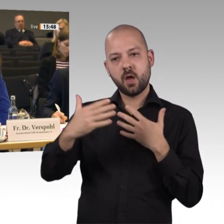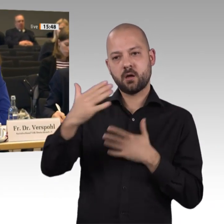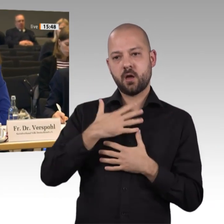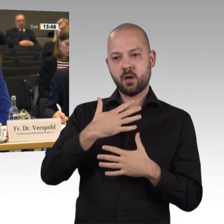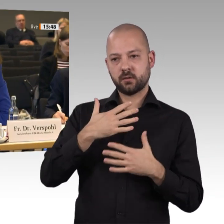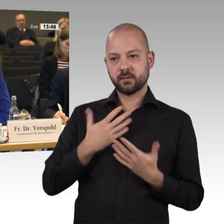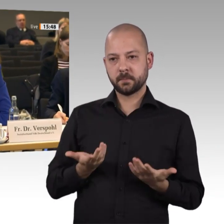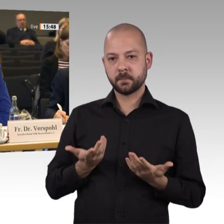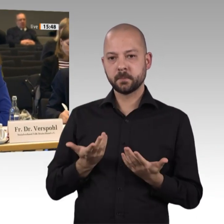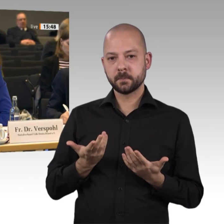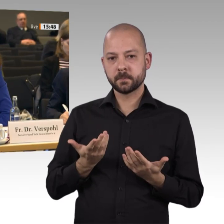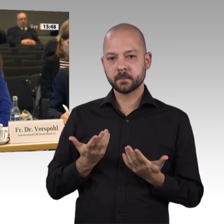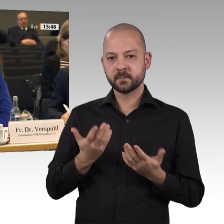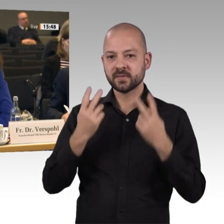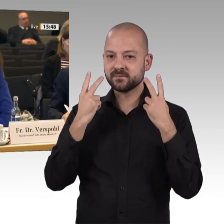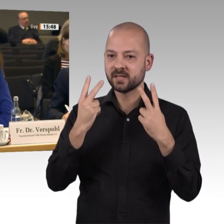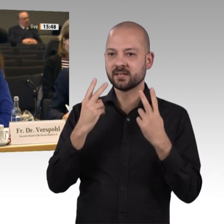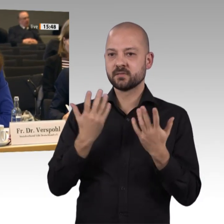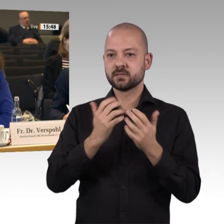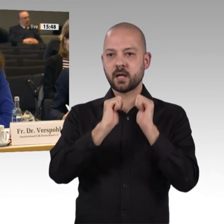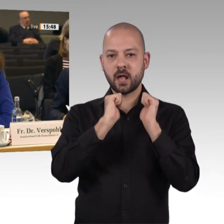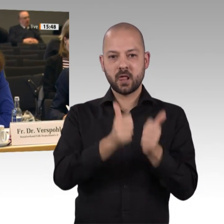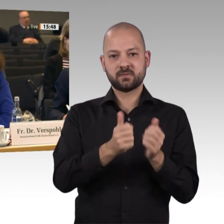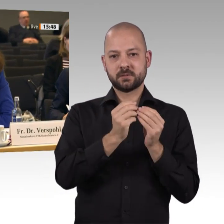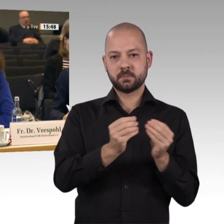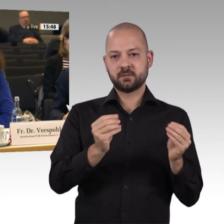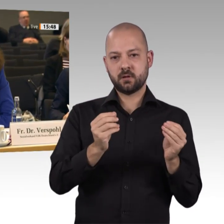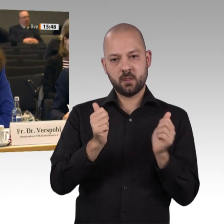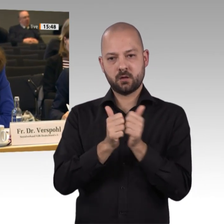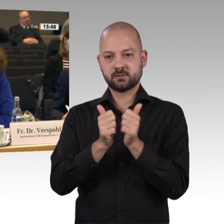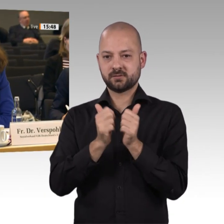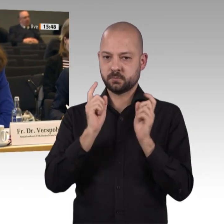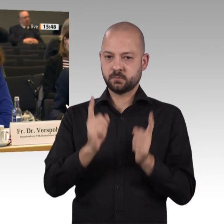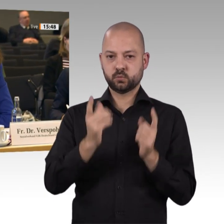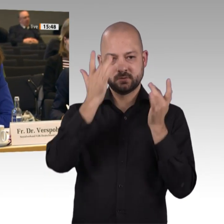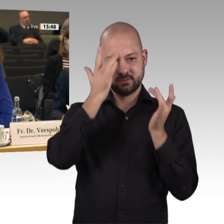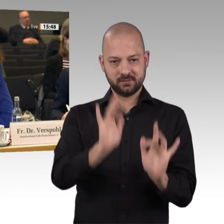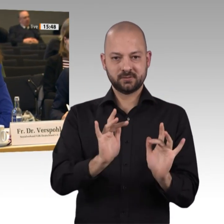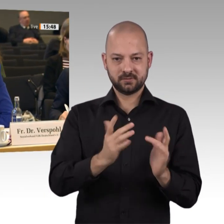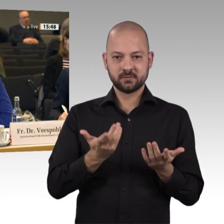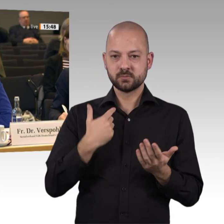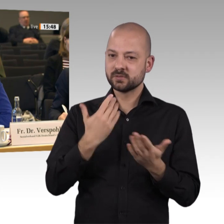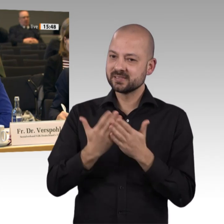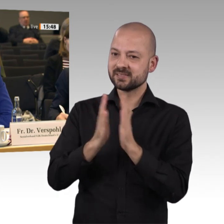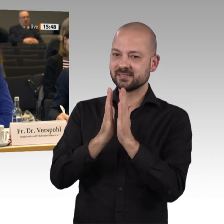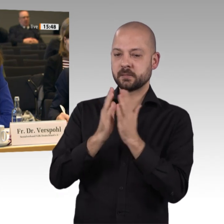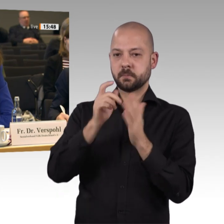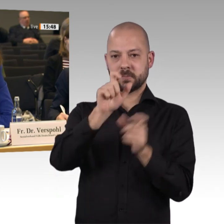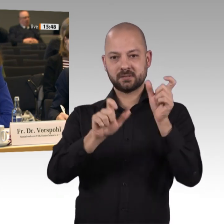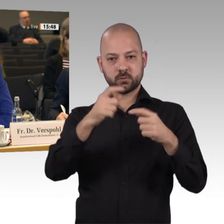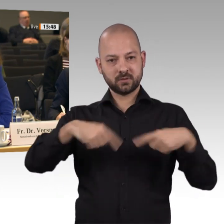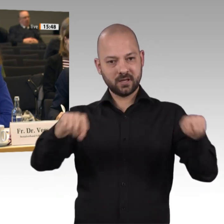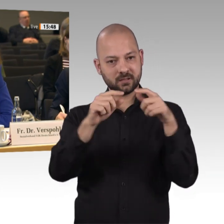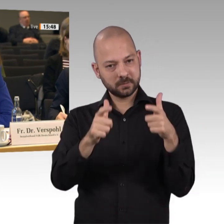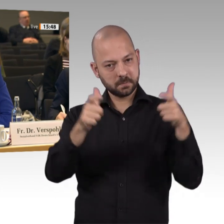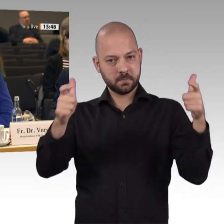länger, um sich der Ausbildung zuzutrauen. Und dann gibt es noch eine zweite Gruppe, Menschen, die ganz normal am ersten Arbeitsmarkt